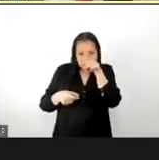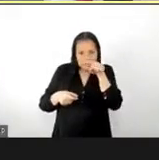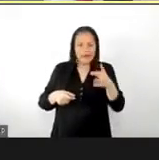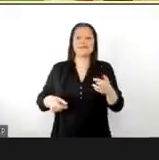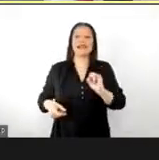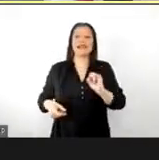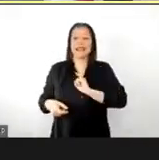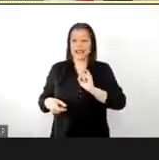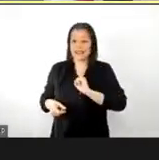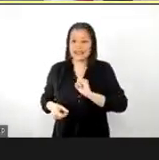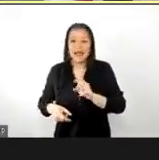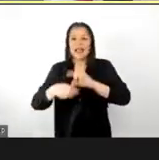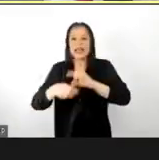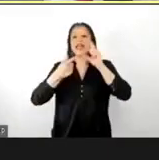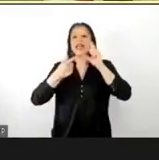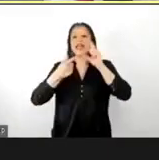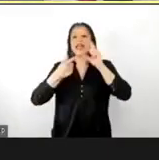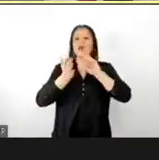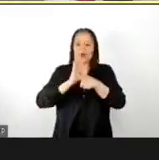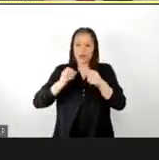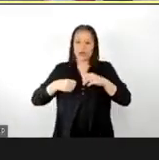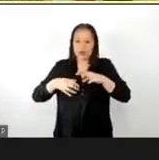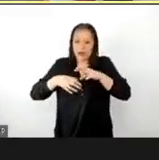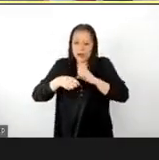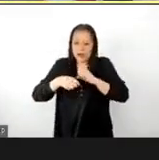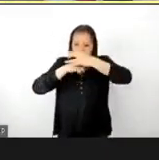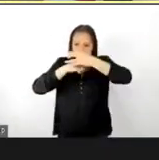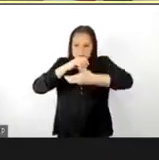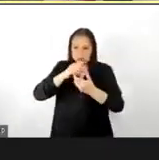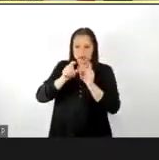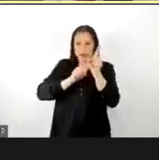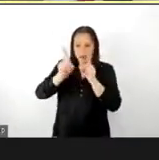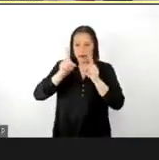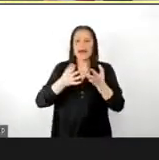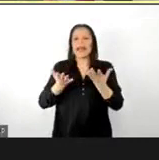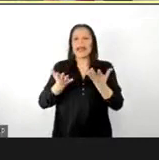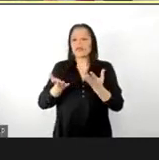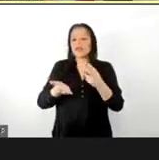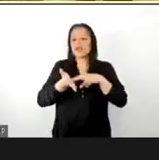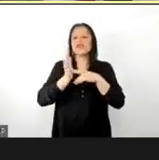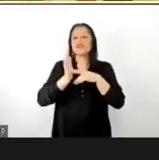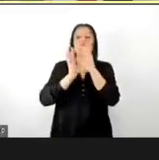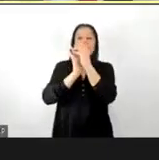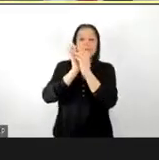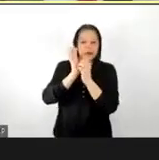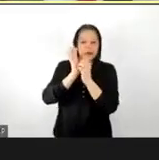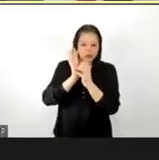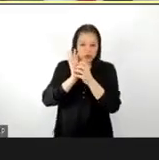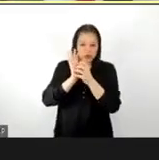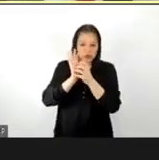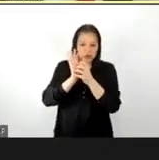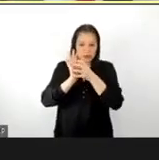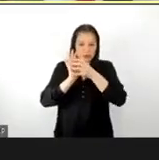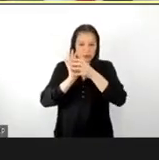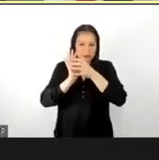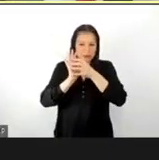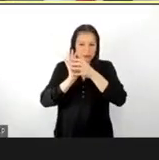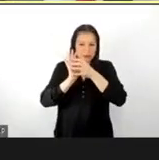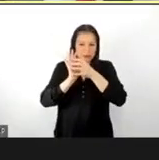se forma la cáscara, se forman las patitas y se forman los virus. Es una fábrica de virus. Entonces, eso es